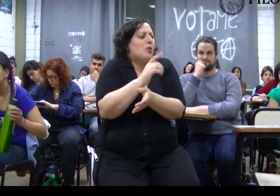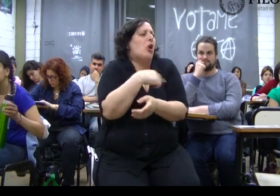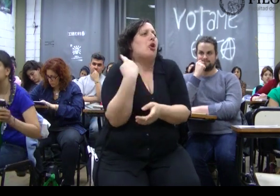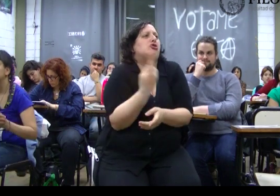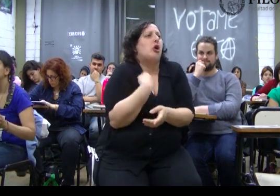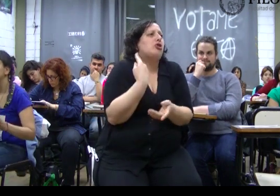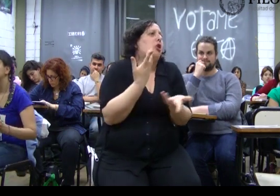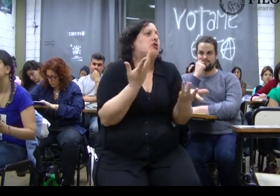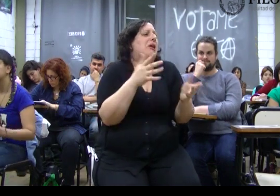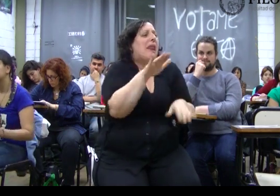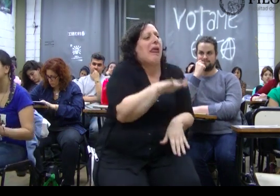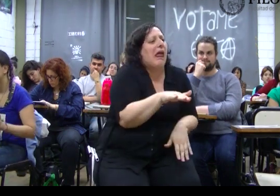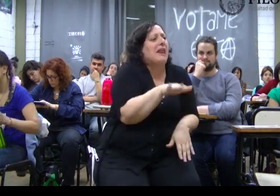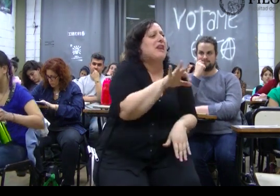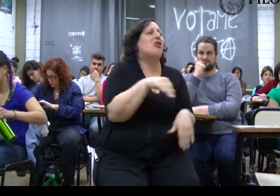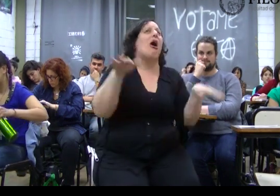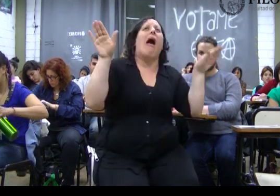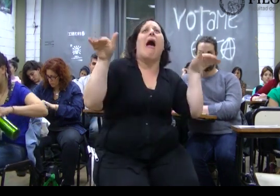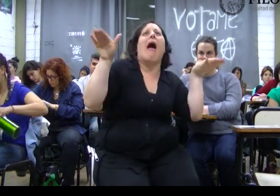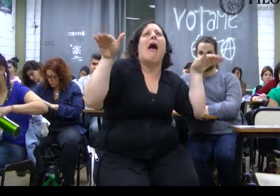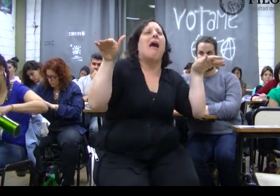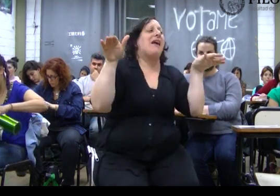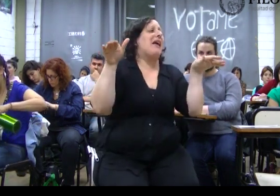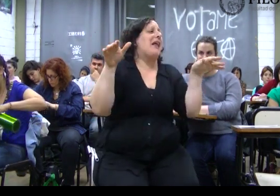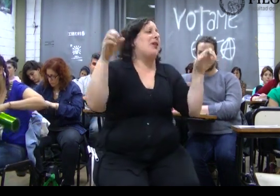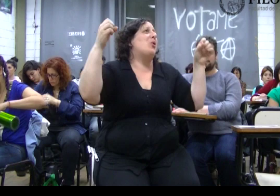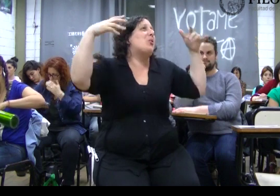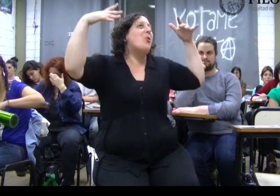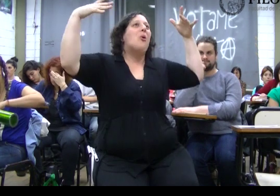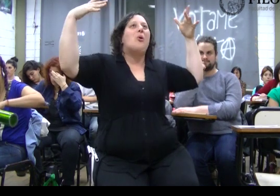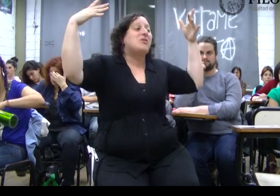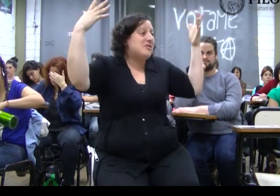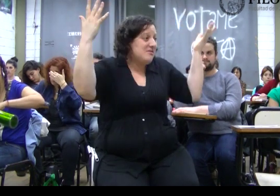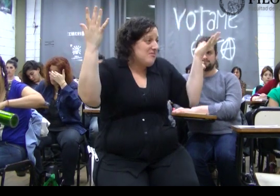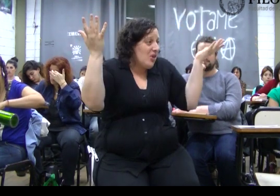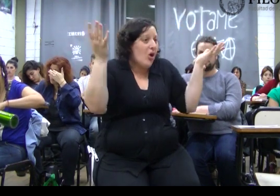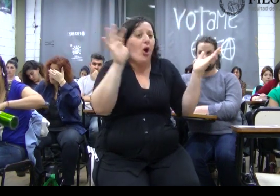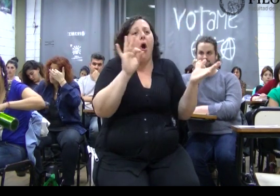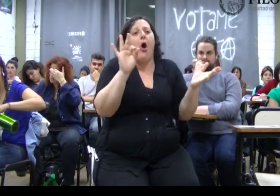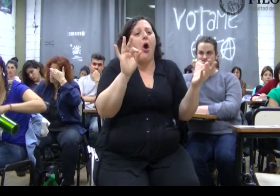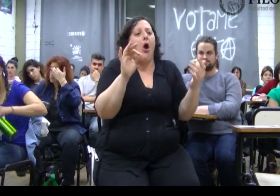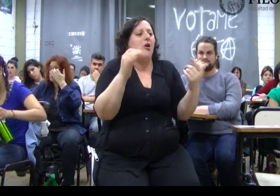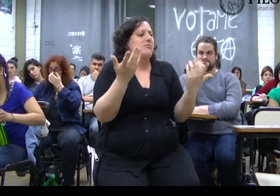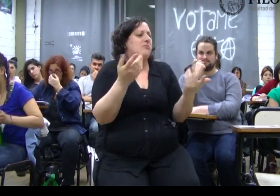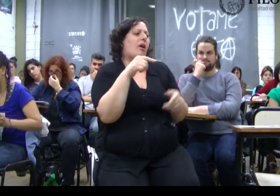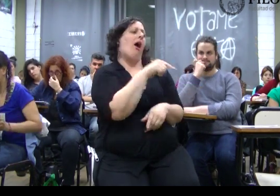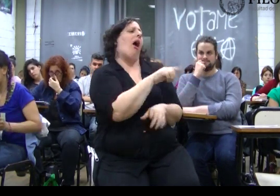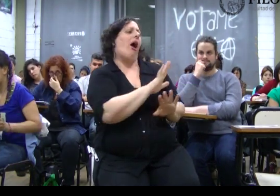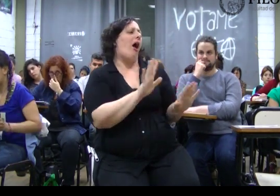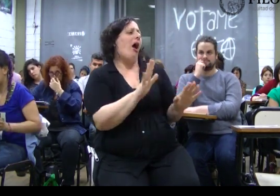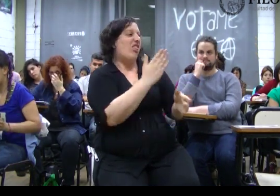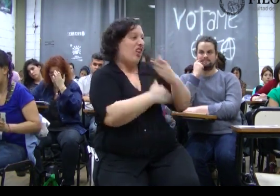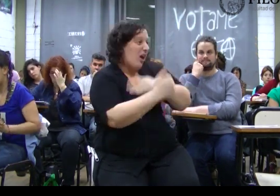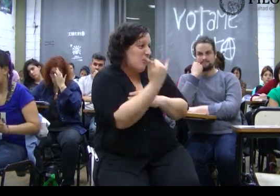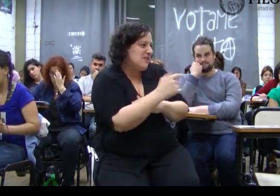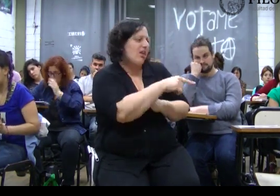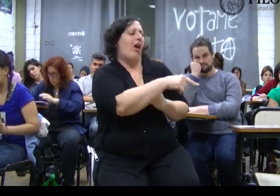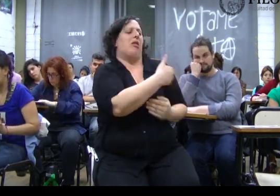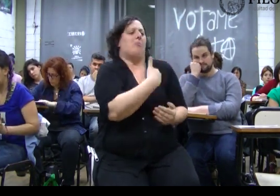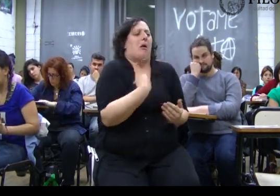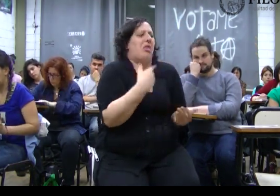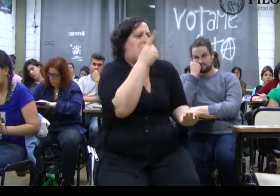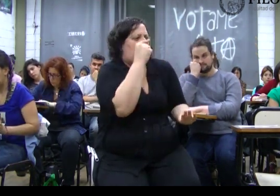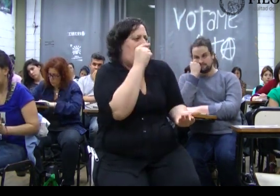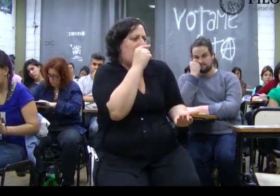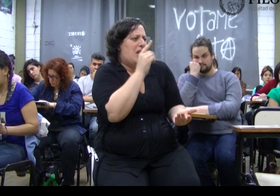etc. O no se cree que somos capaces o de maternar o de paternar. Por lo